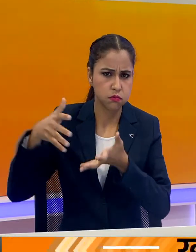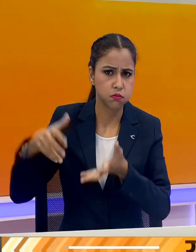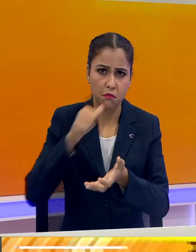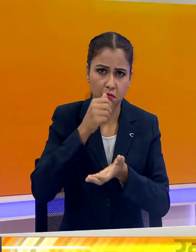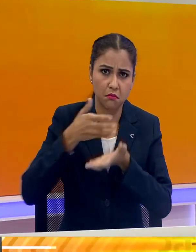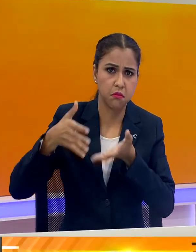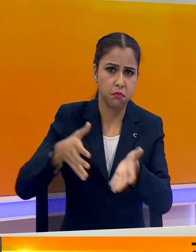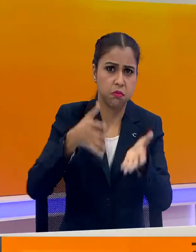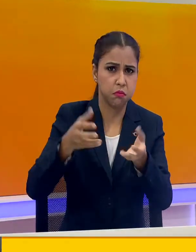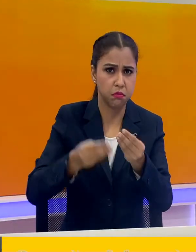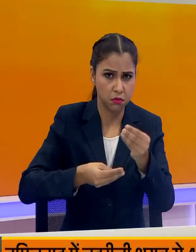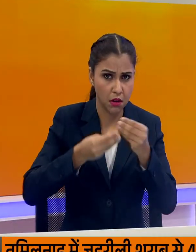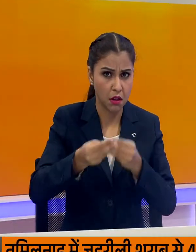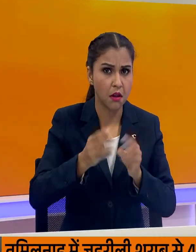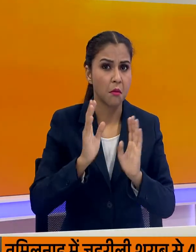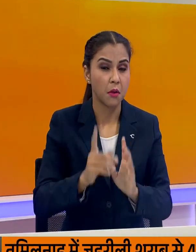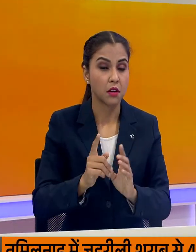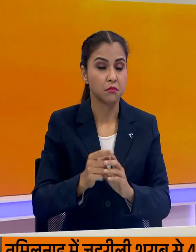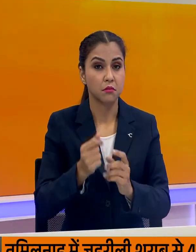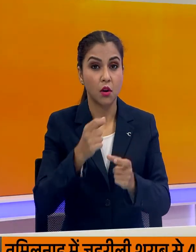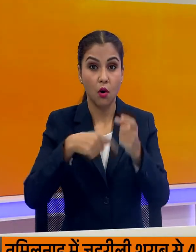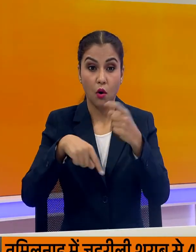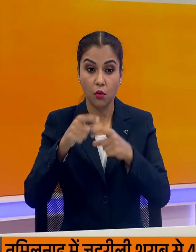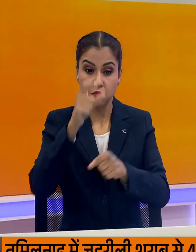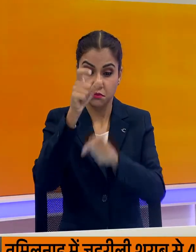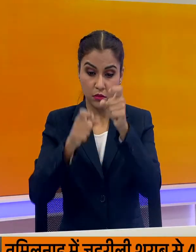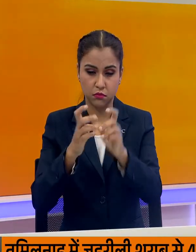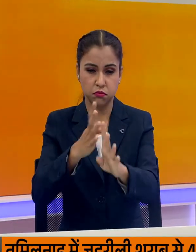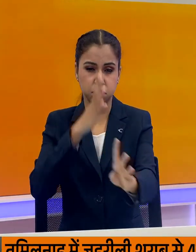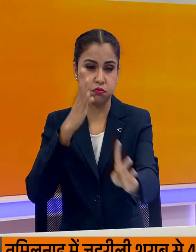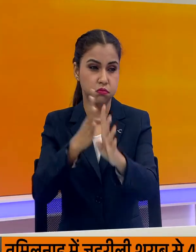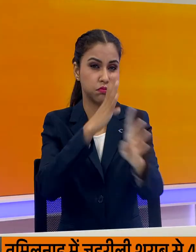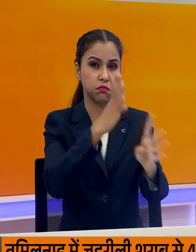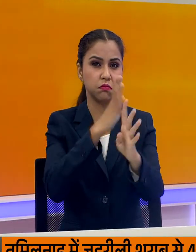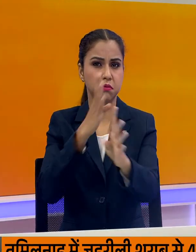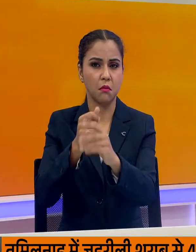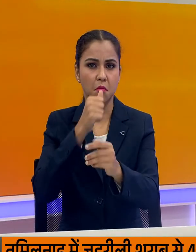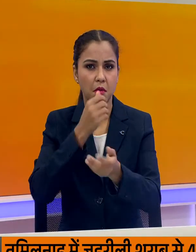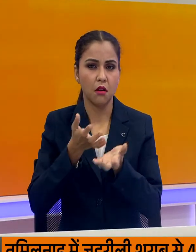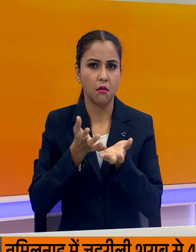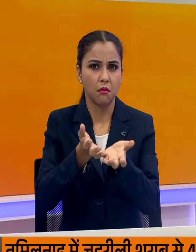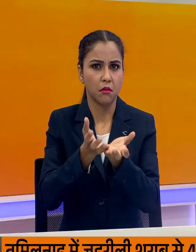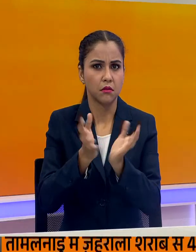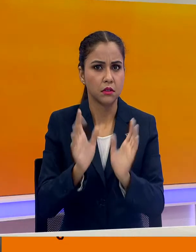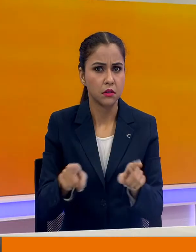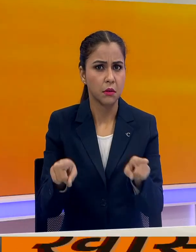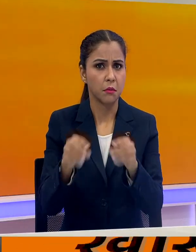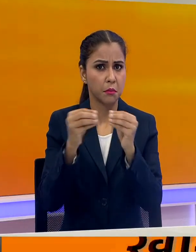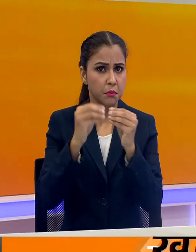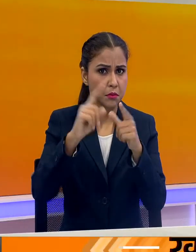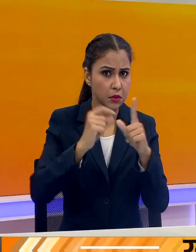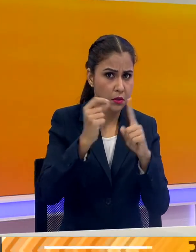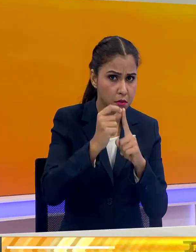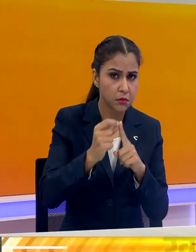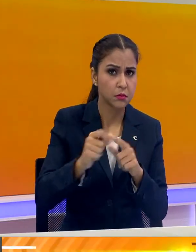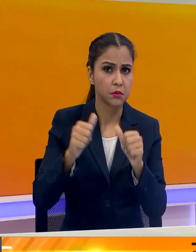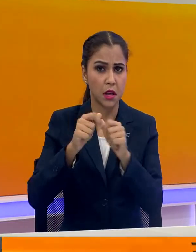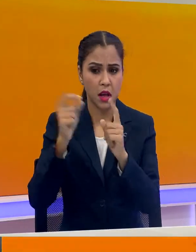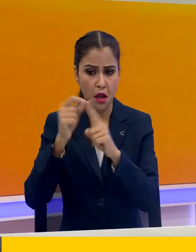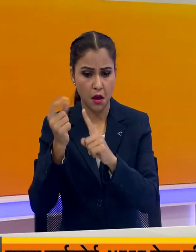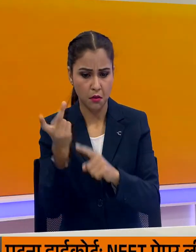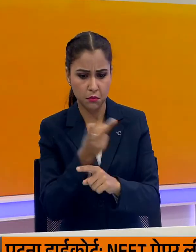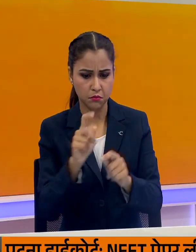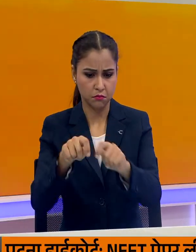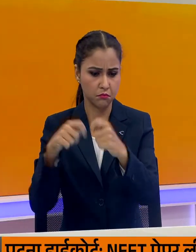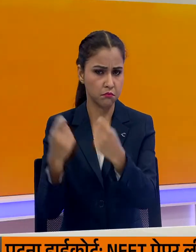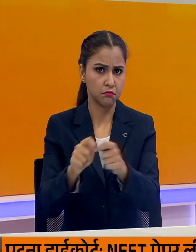आपूर्ति की जा रही है। लोग लंबी लंबी लाइनों में पानी लेने को लग रहे हैं। बीजेपी और आम आदमी पार्टी में जुबानी